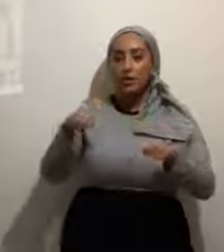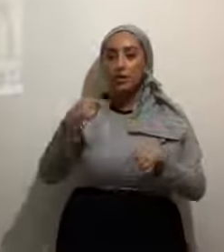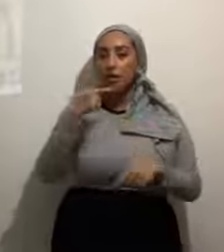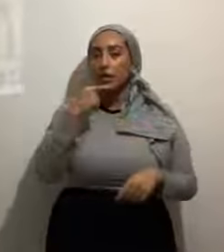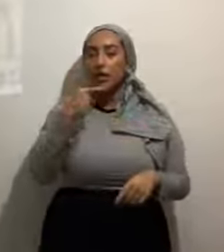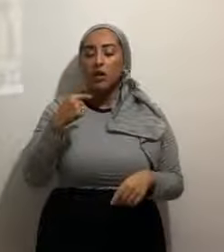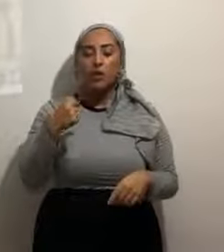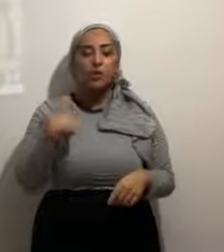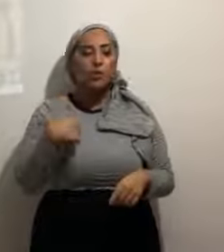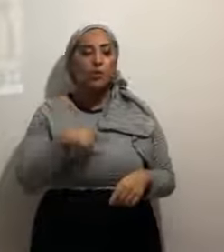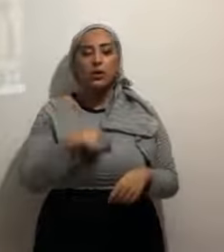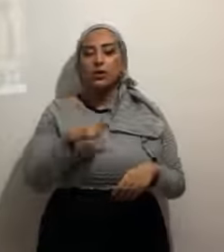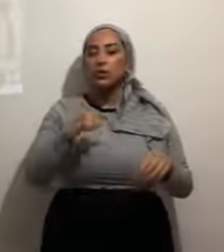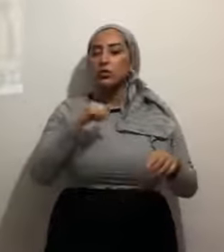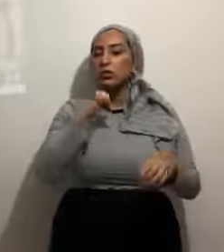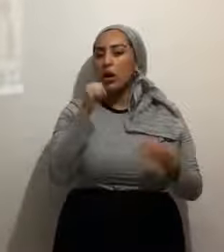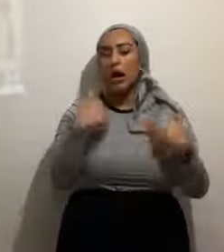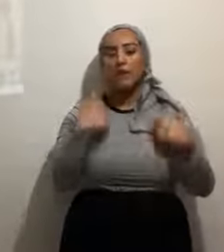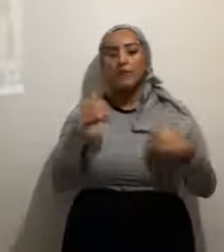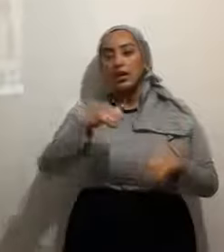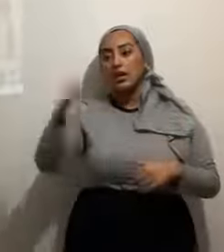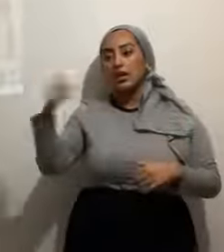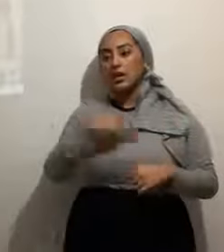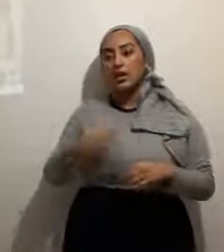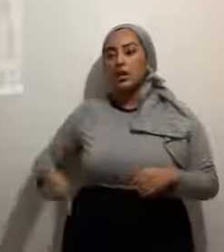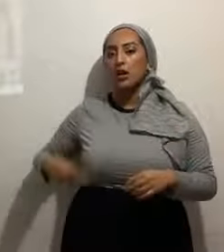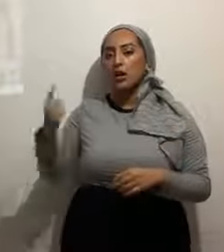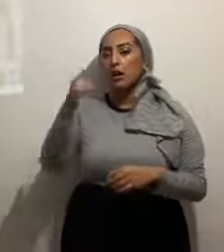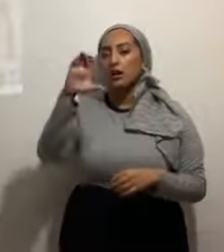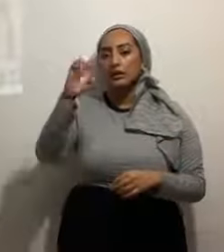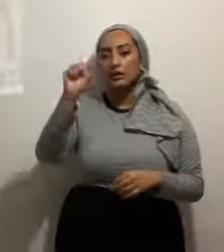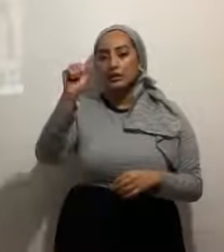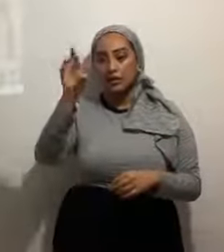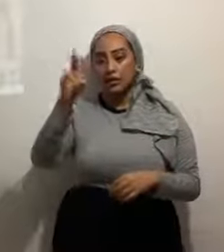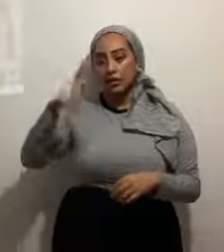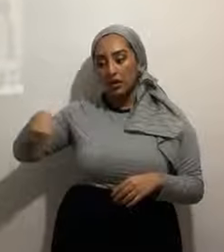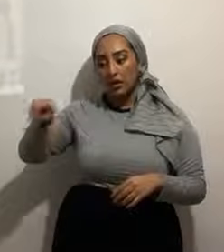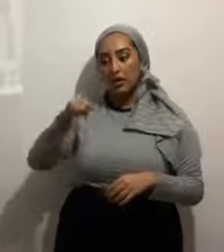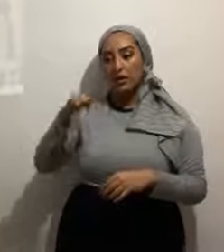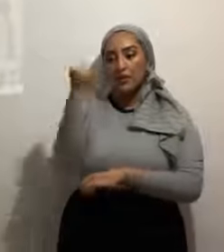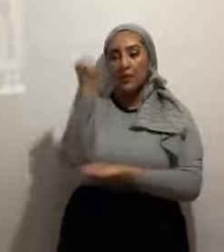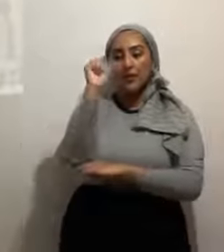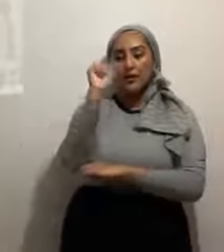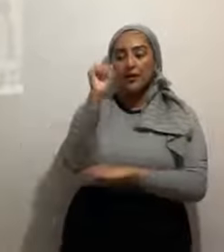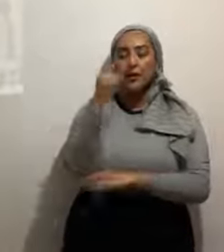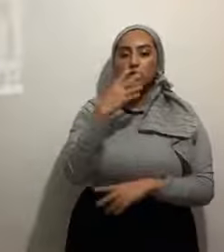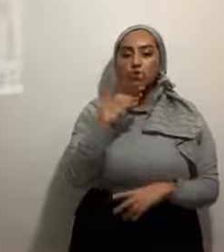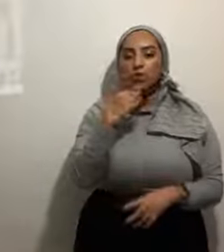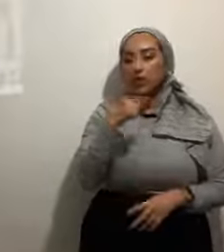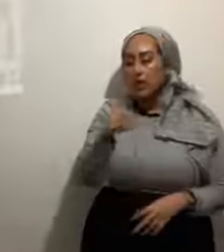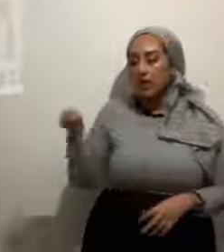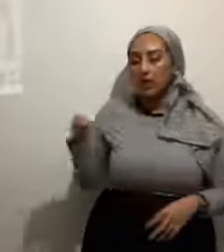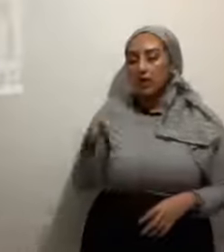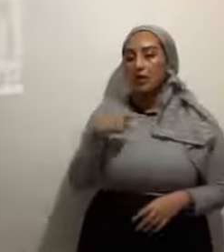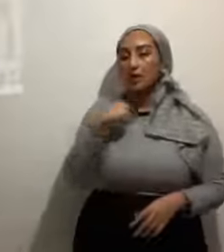tenemos más rey que el César, pues esos judíos rebeldes declararon su